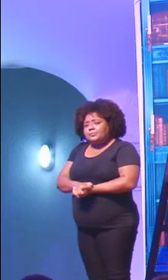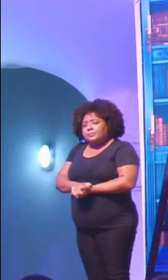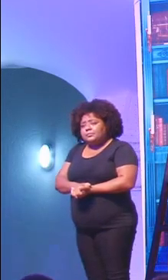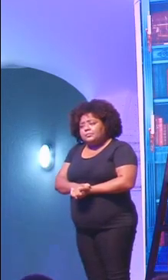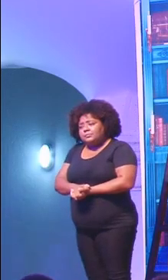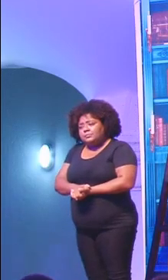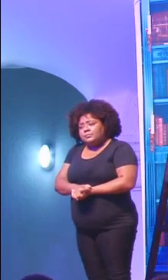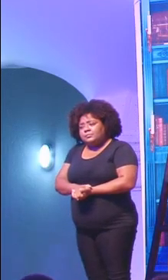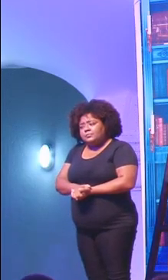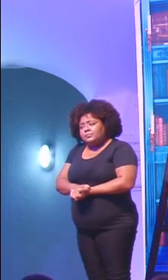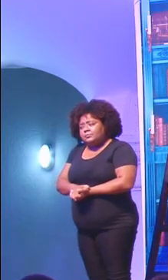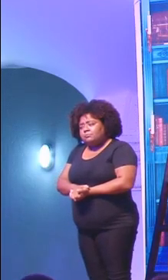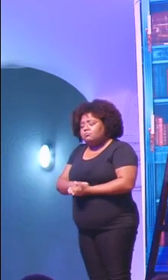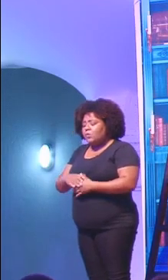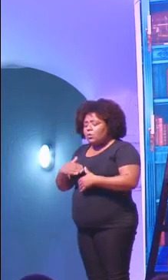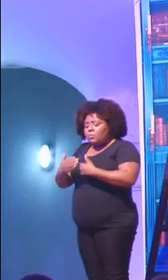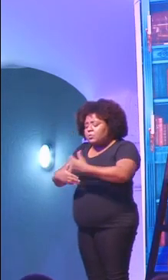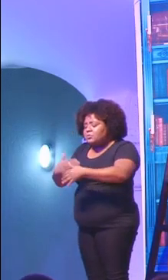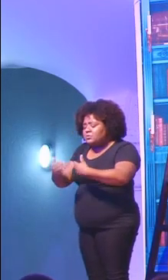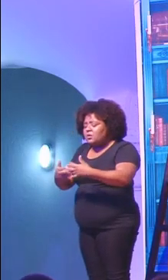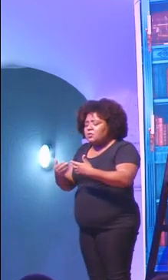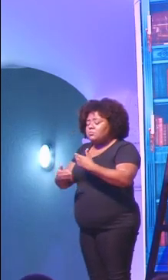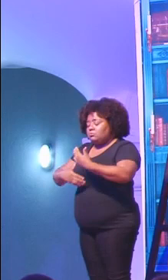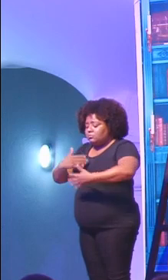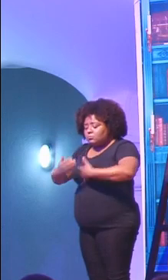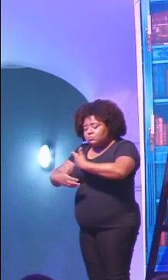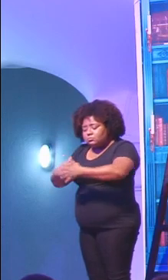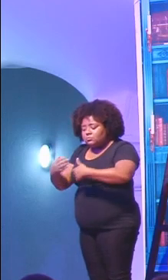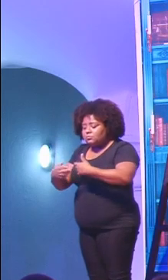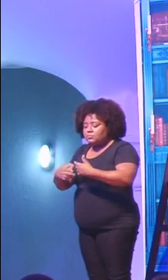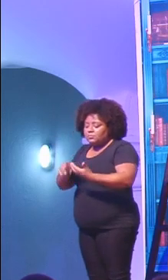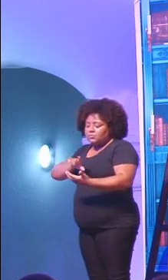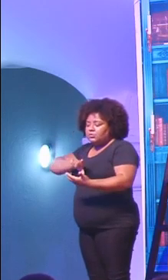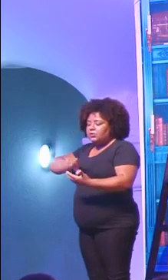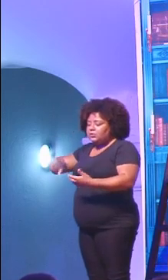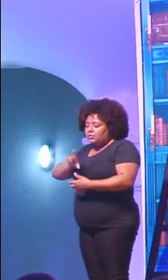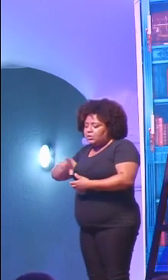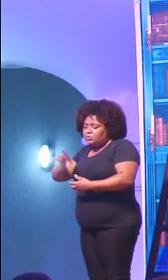processo do trabalho literário, inspiração ou transpiração?